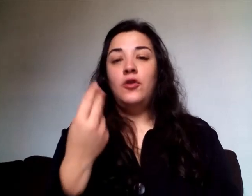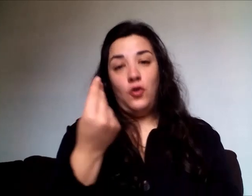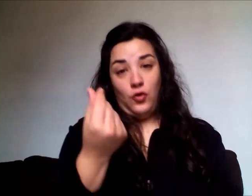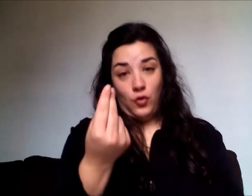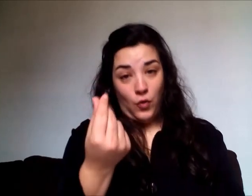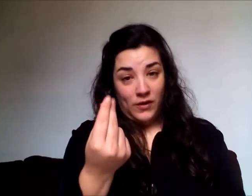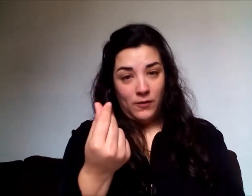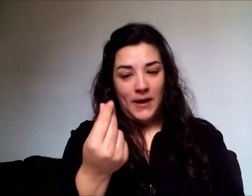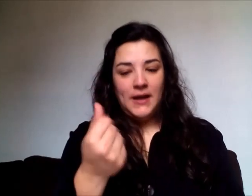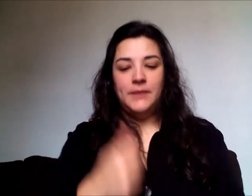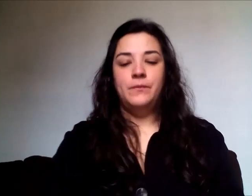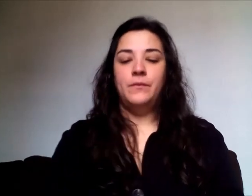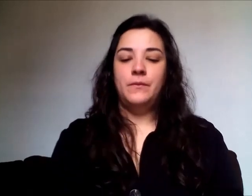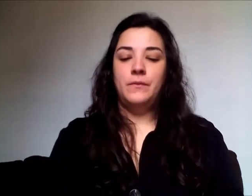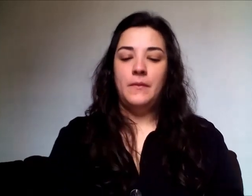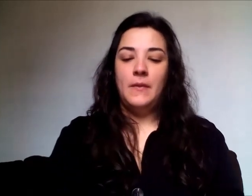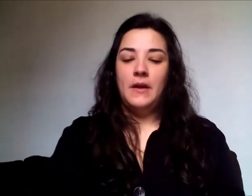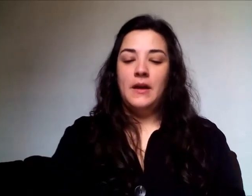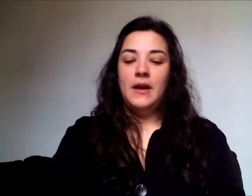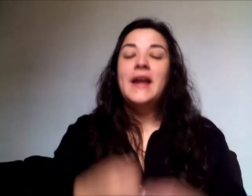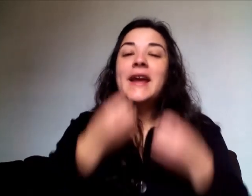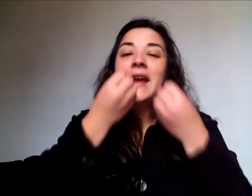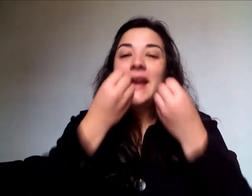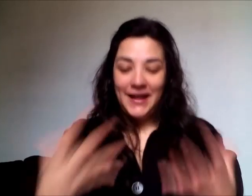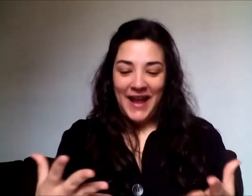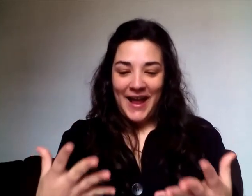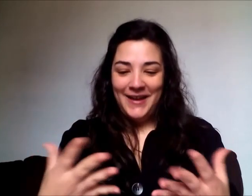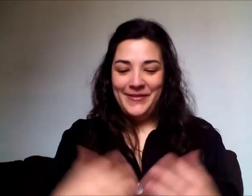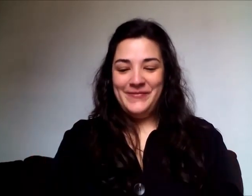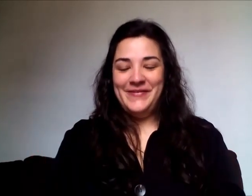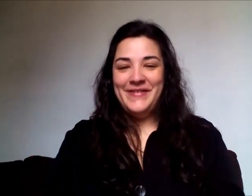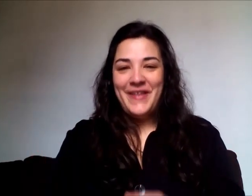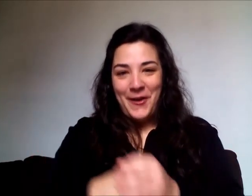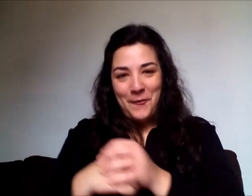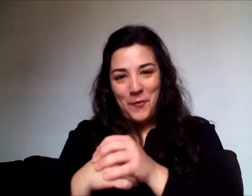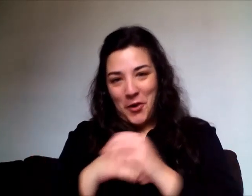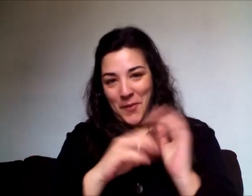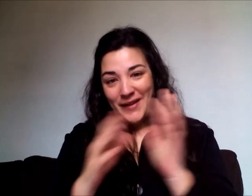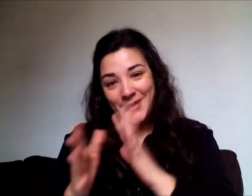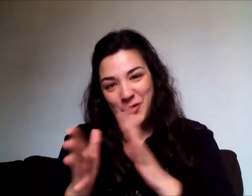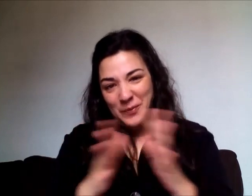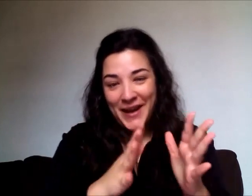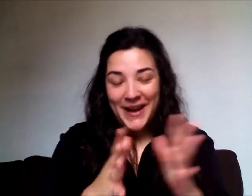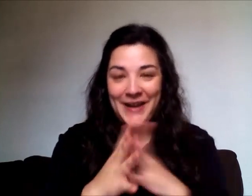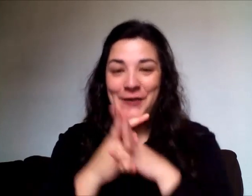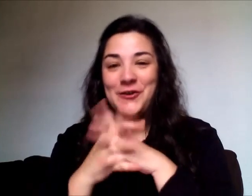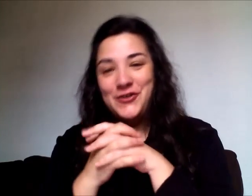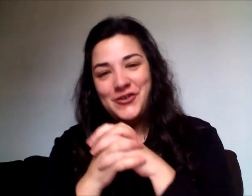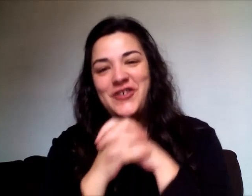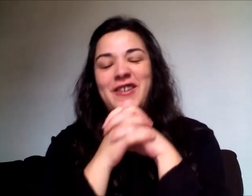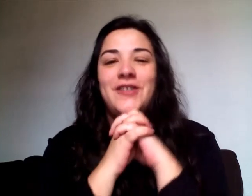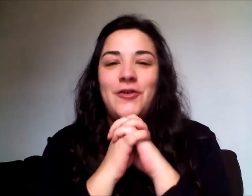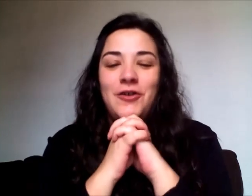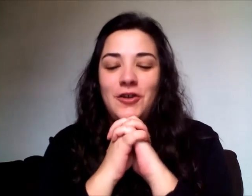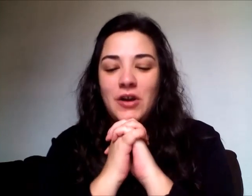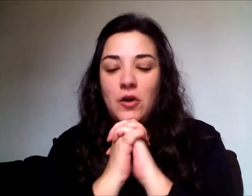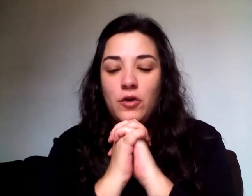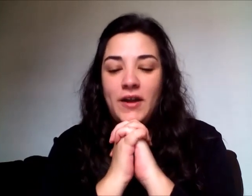¿Cuánto? ¿O cuánto vale? ¿Qué tal? Bueno, más o menos, yo creo que esto lo